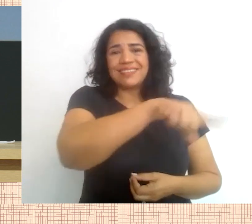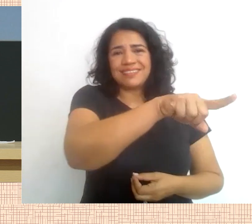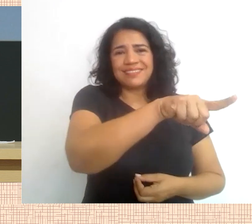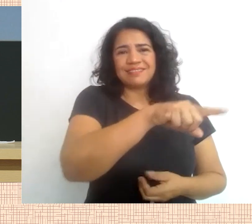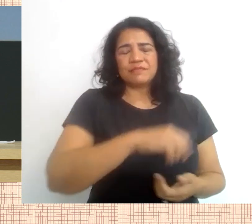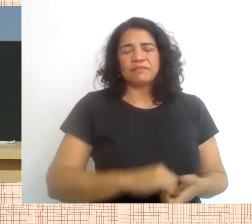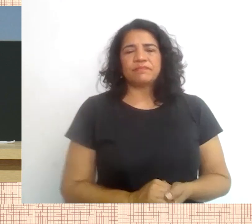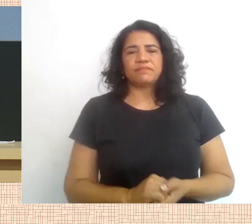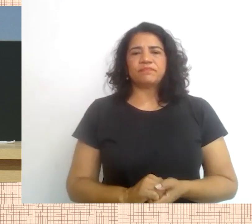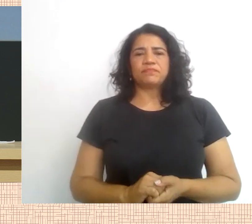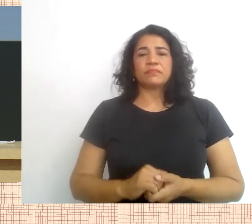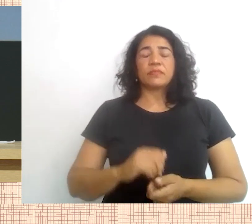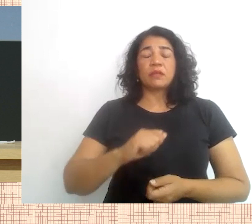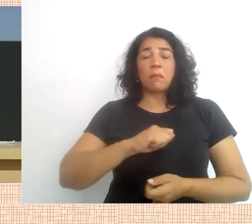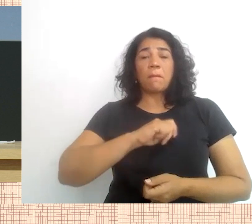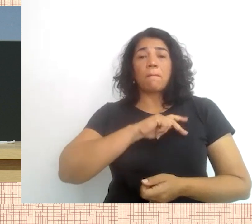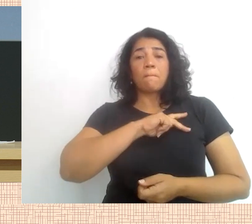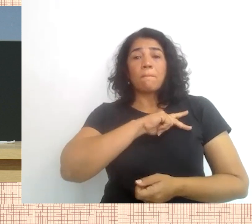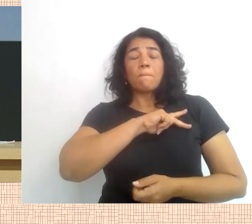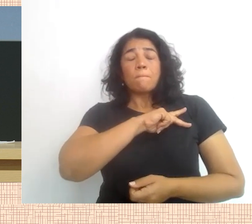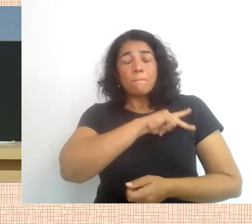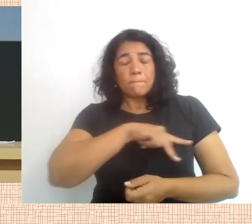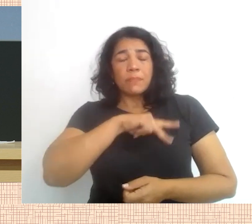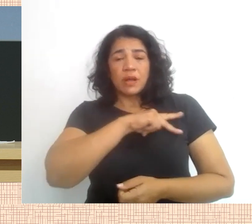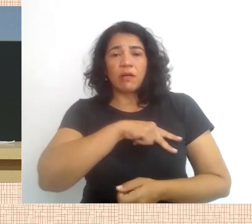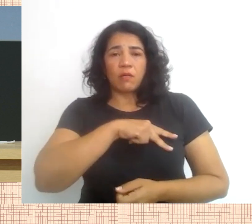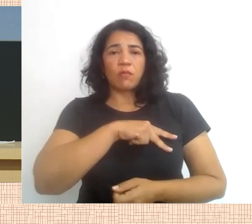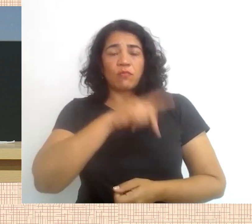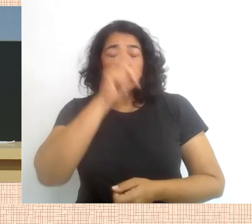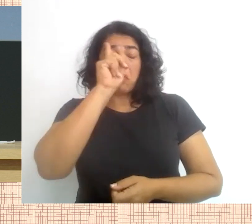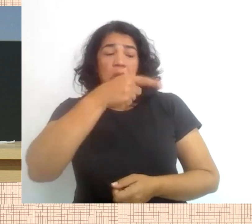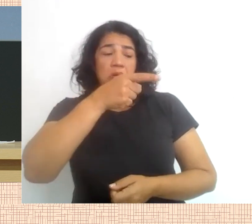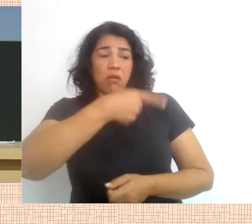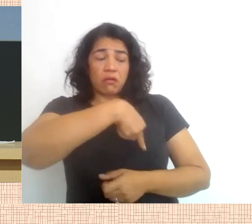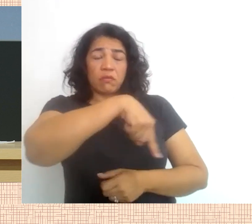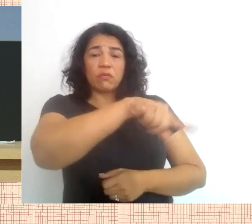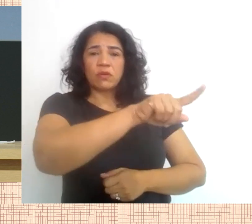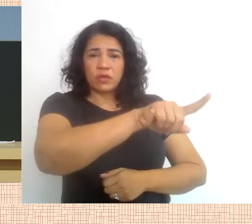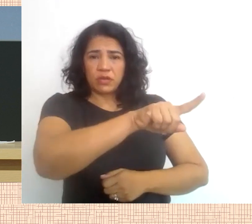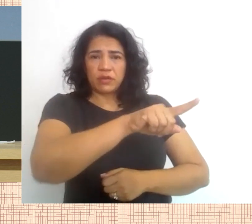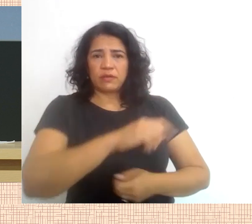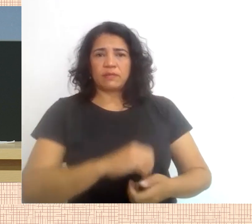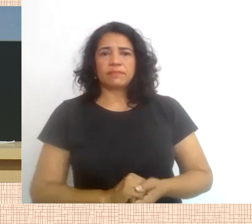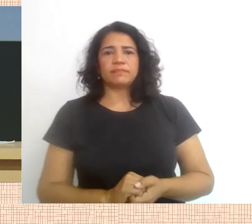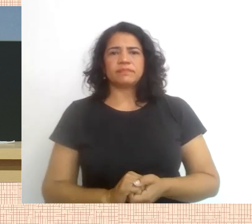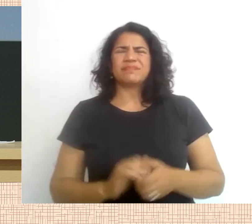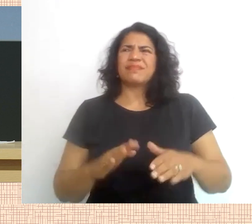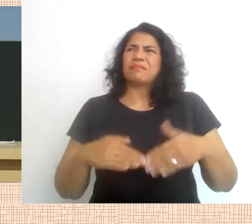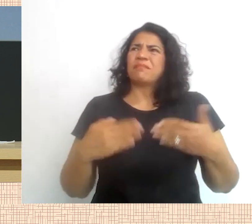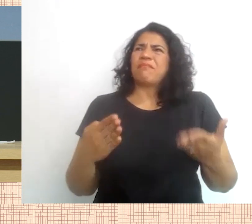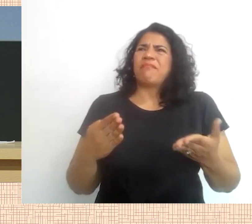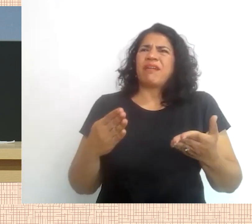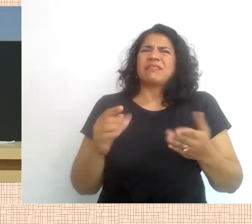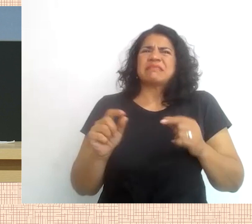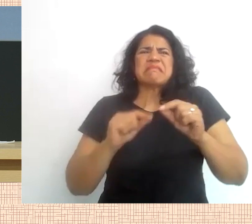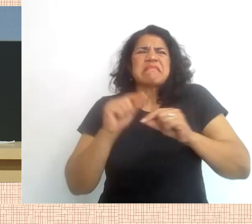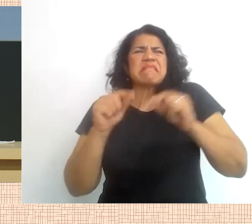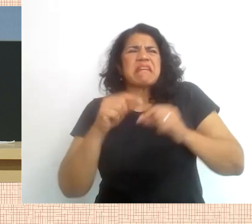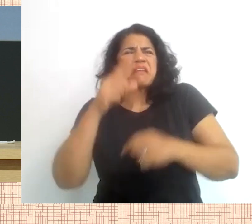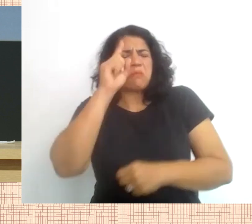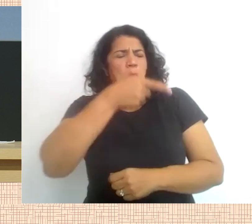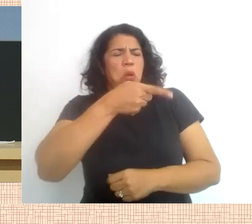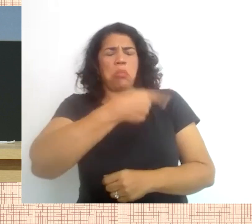Jesus, por vontade de Deus. Não é por vontade, irmãos, de